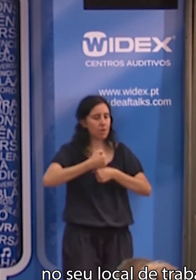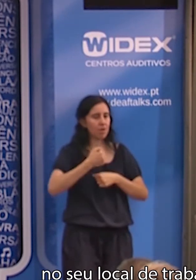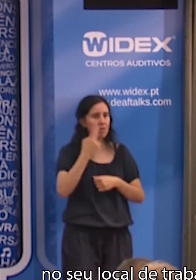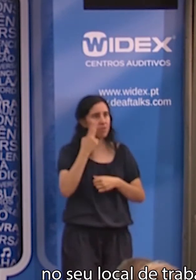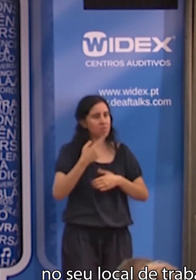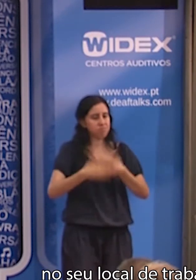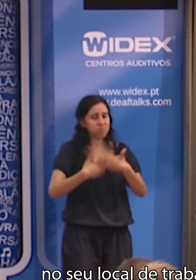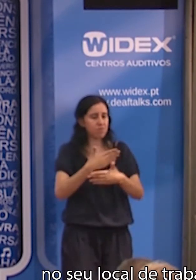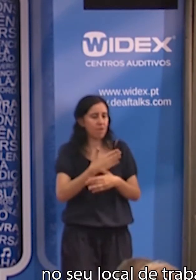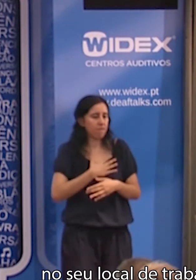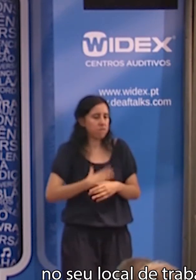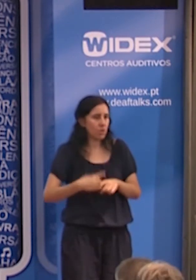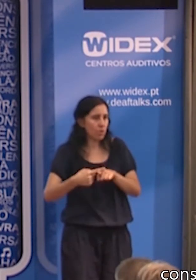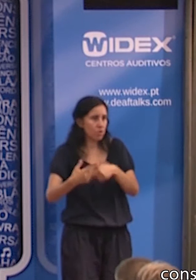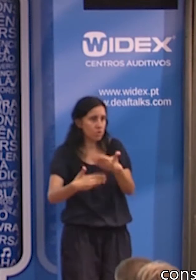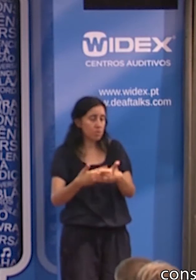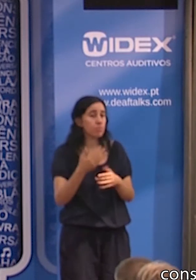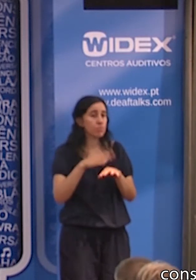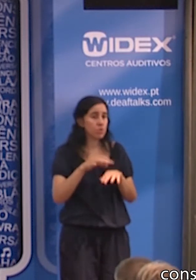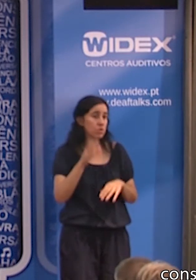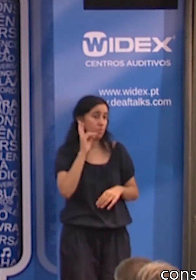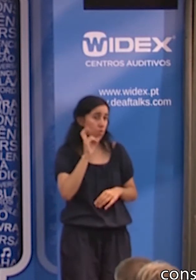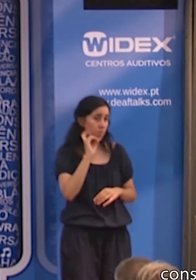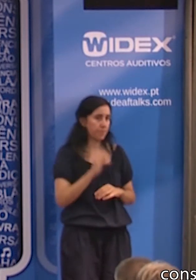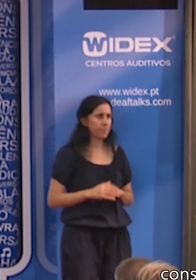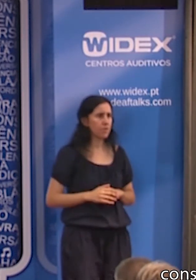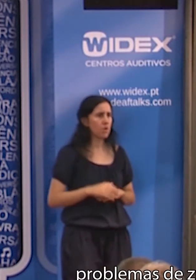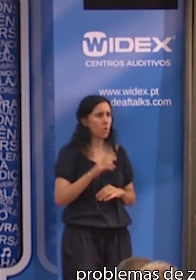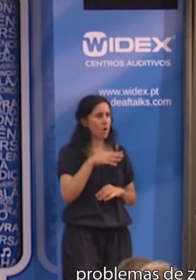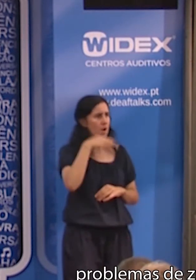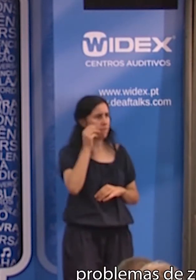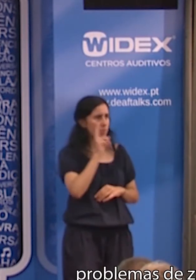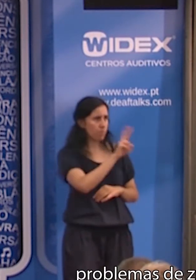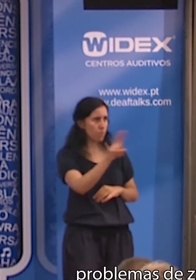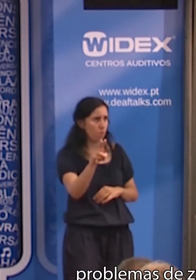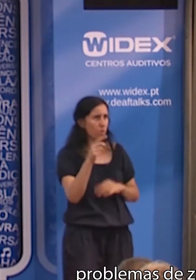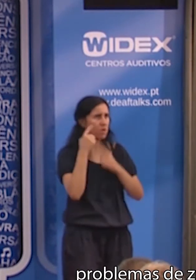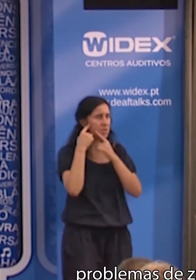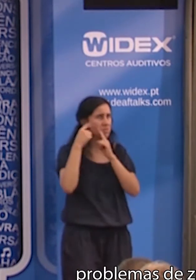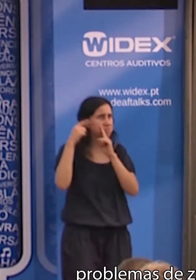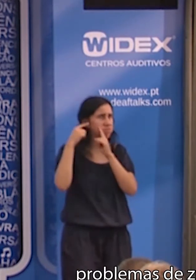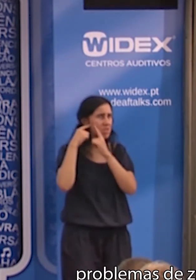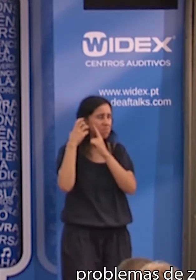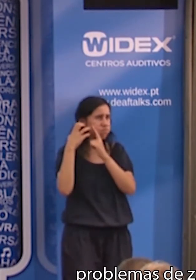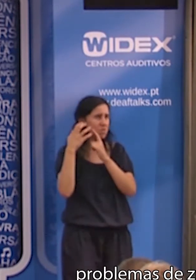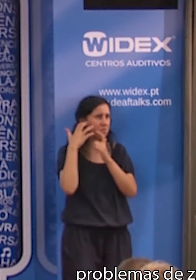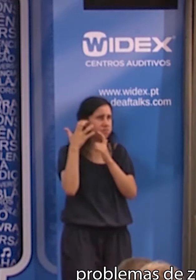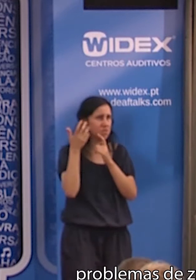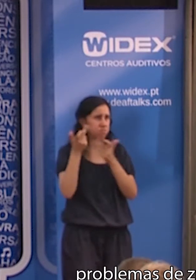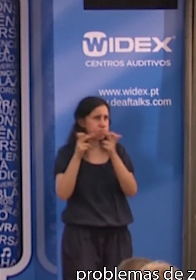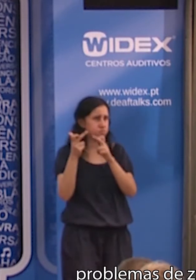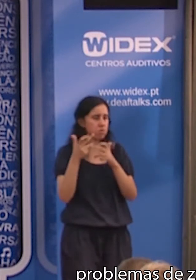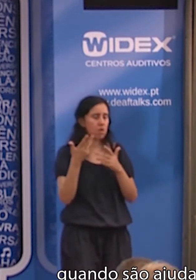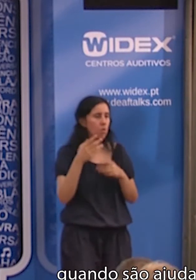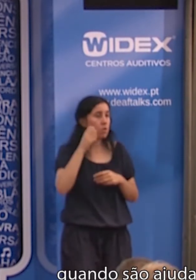sua vivência profissional pelo facto de conseguirem ouvir. Quando vemos também adultos com problemas de zumbidos, de acufenos e com problemas de audição que estão à